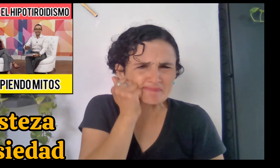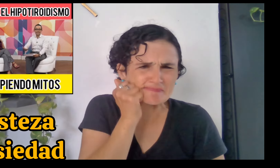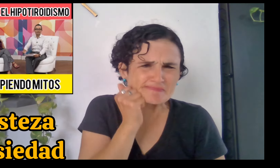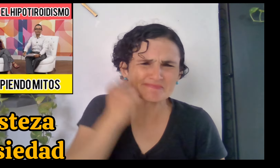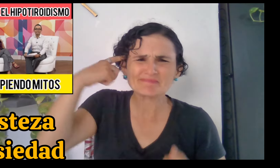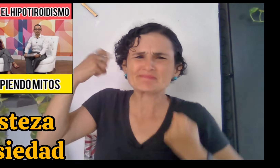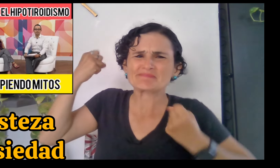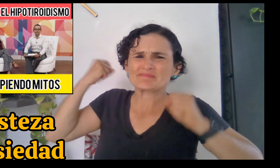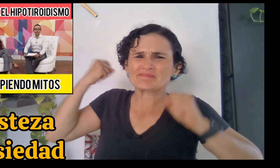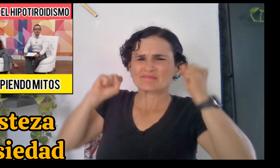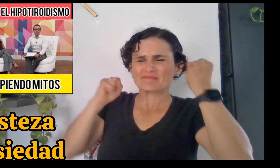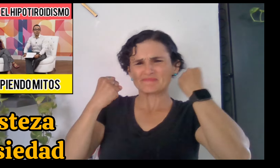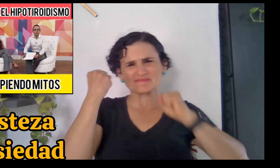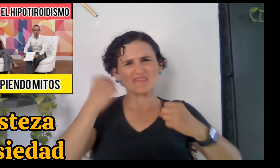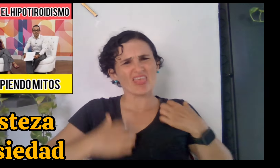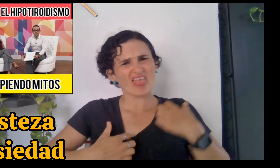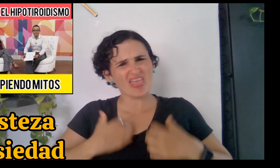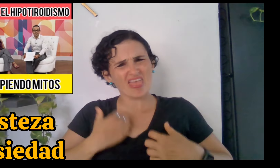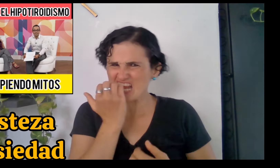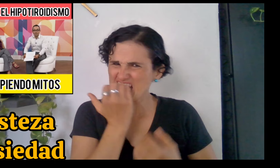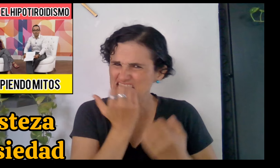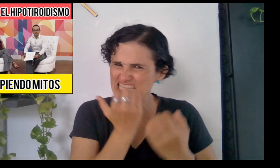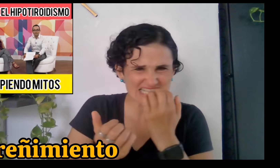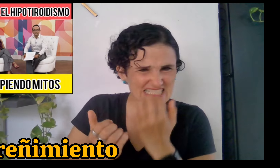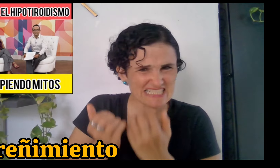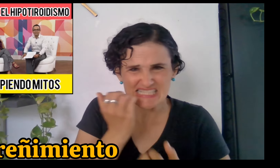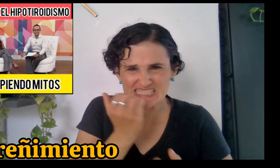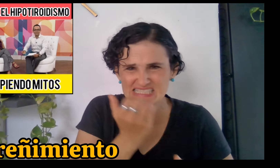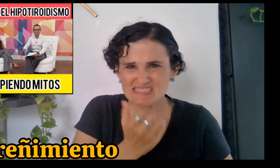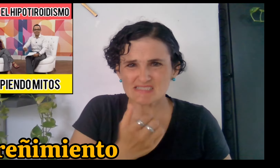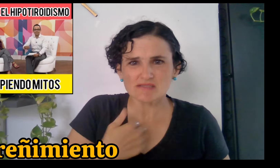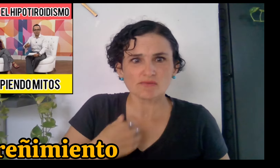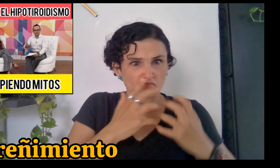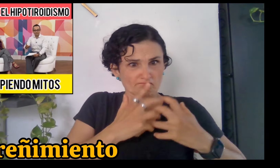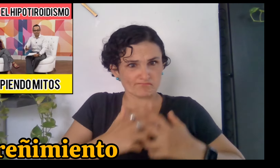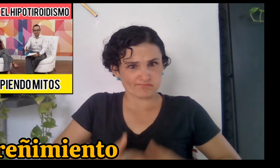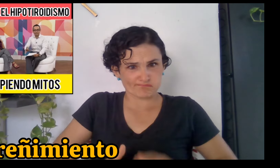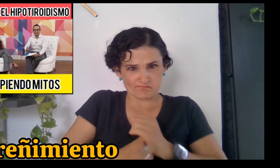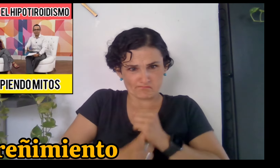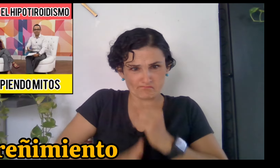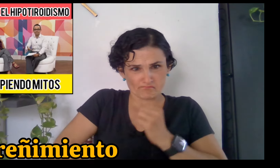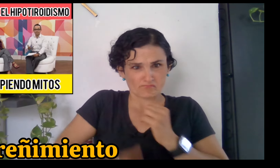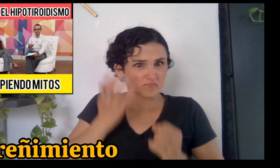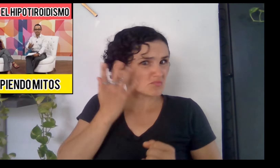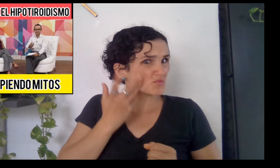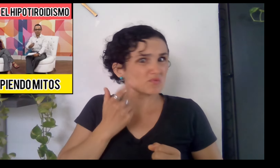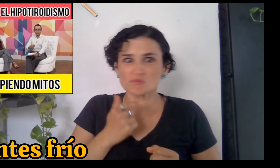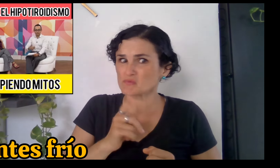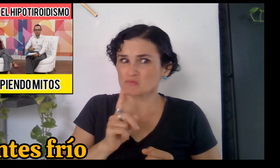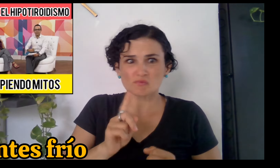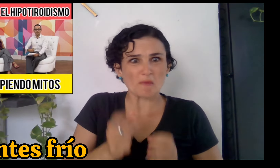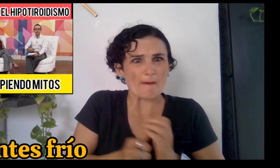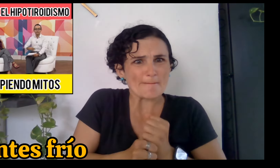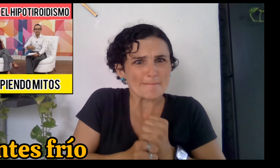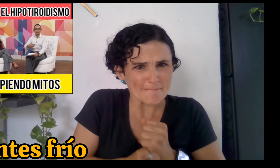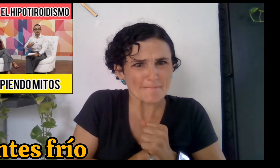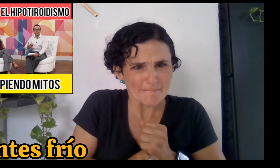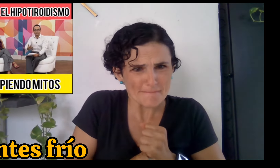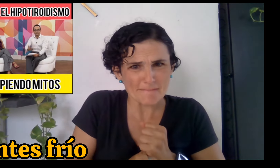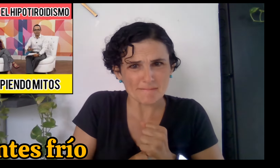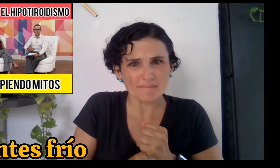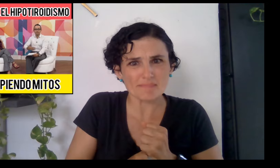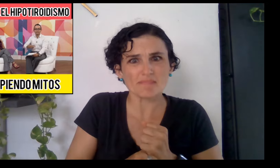ansiedad, además de esto, no evacúas el intestino todos los días. Es decir, sufres de estreñimiento, si tienes problemas con el frío, si